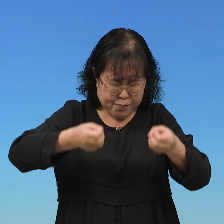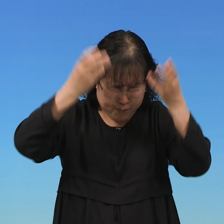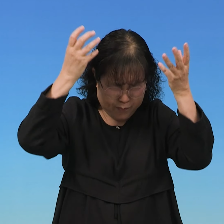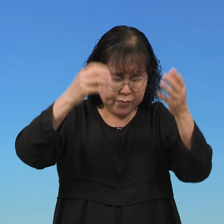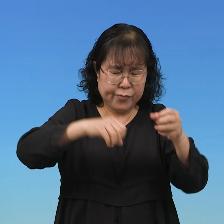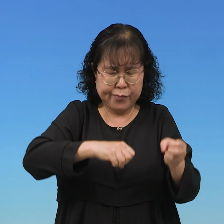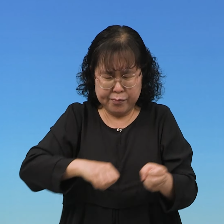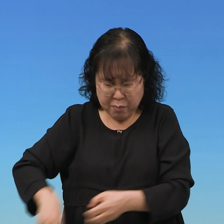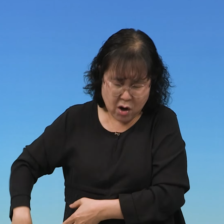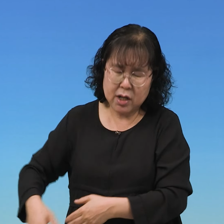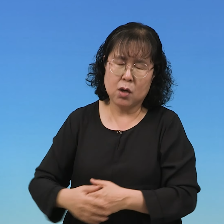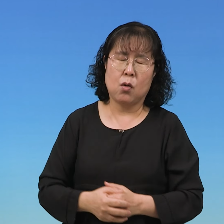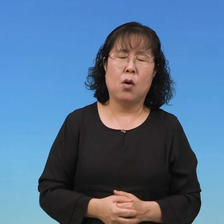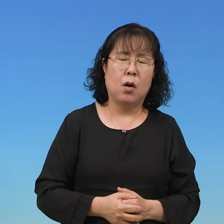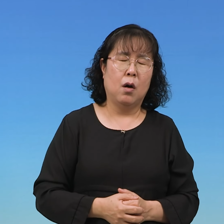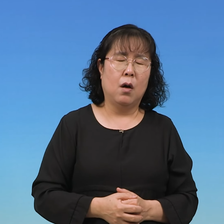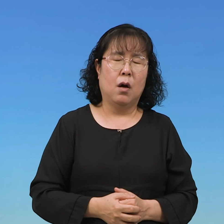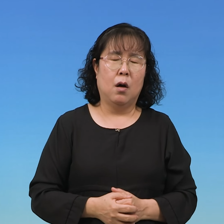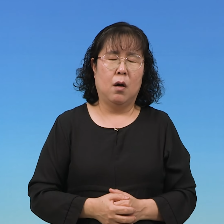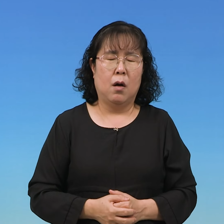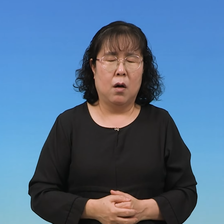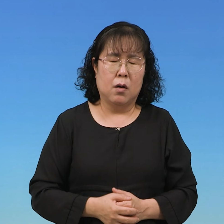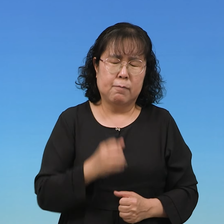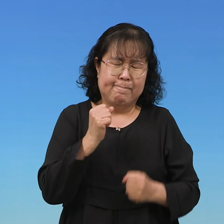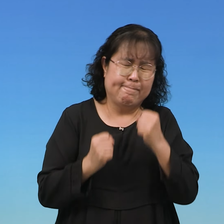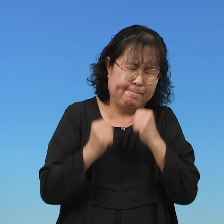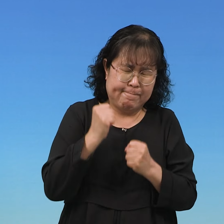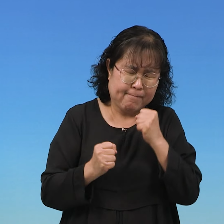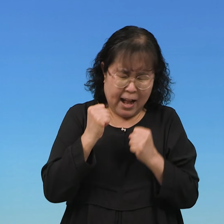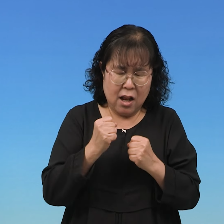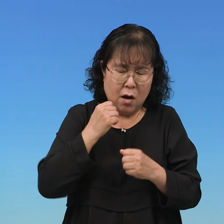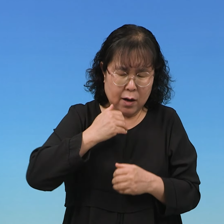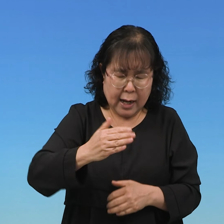달려가기를 원하오니 주님 그렇게 인도하여 주시옵소서.